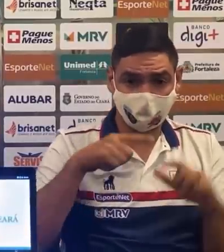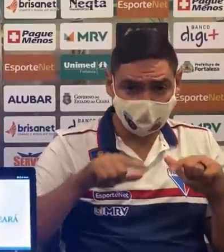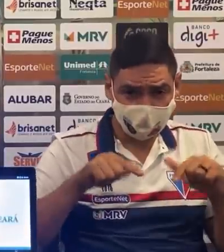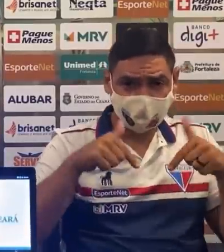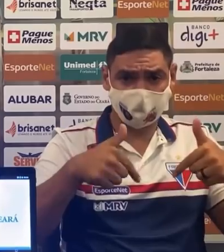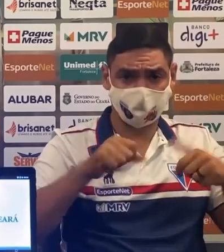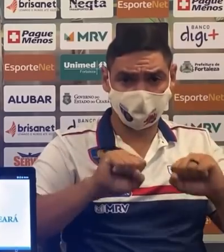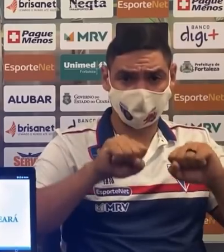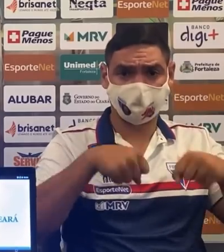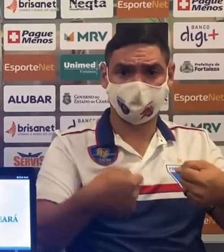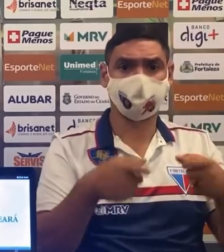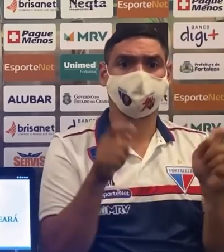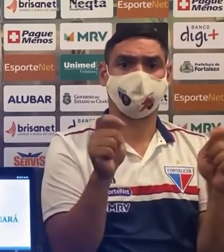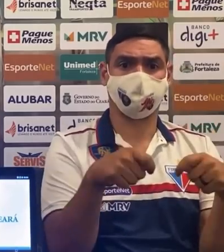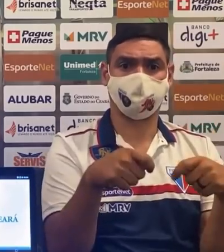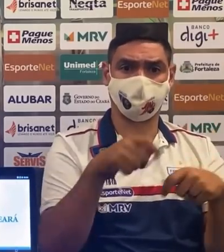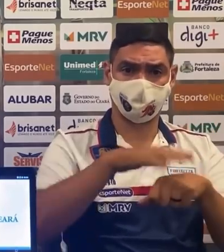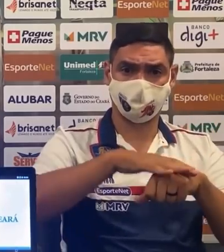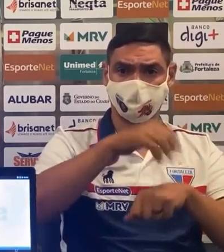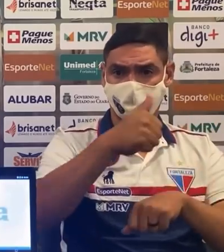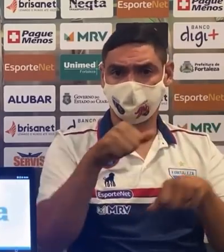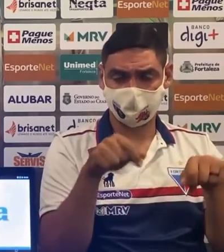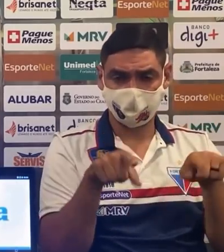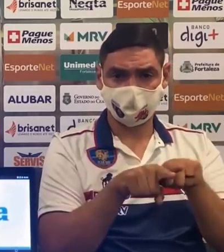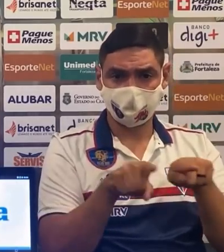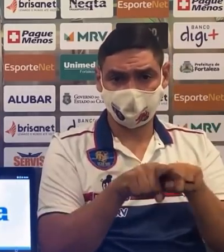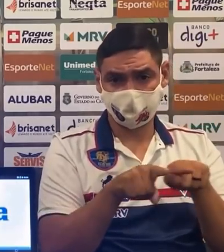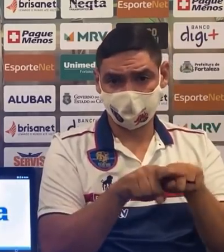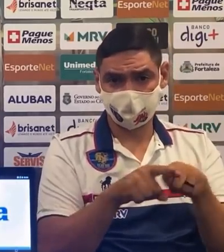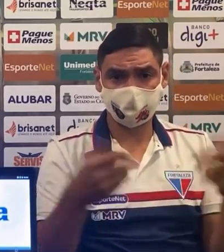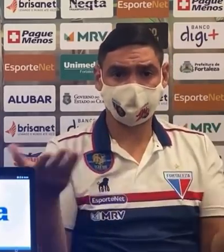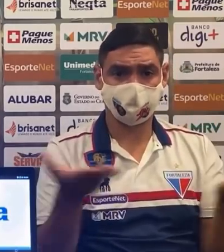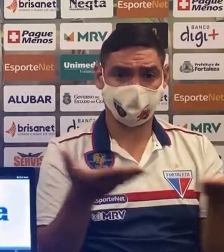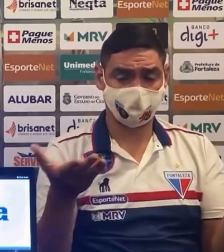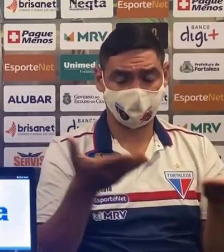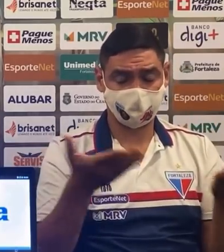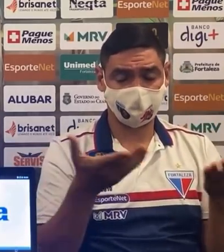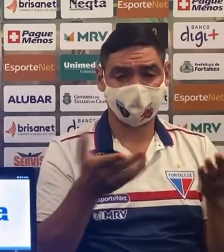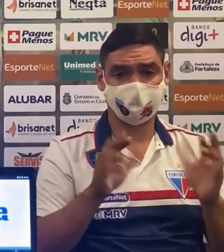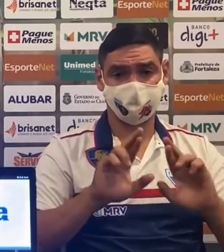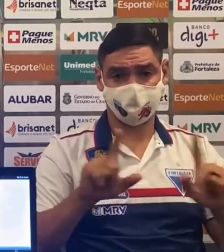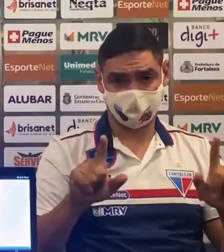a gente possa melhorar. Hoje as coisas não aconteceram, muito pelo contrário.